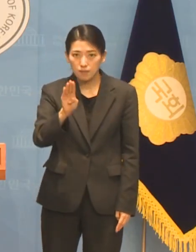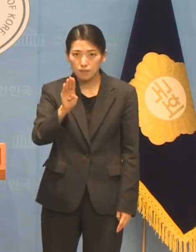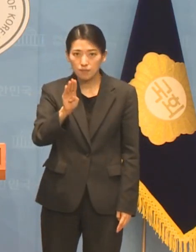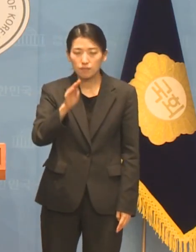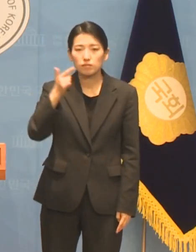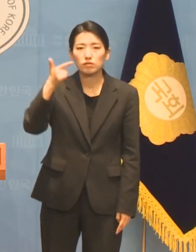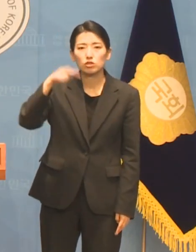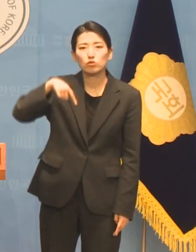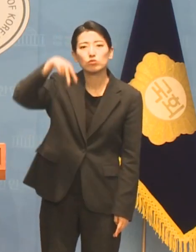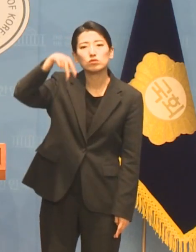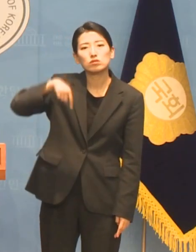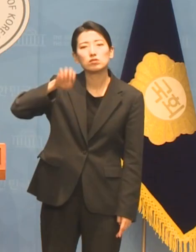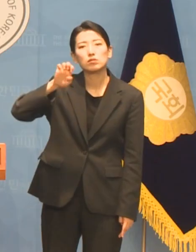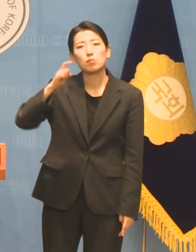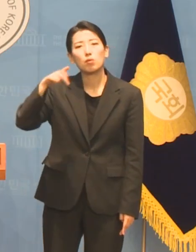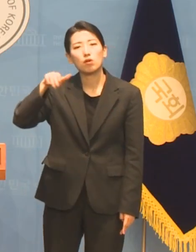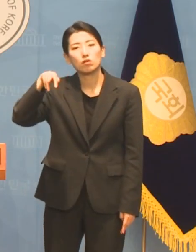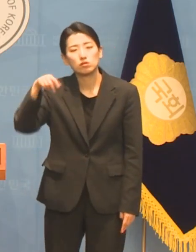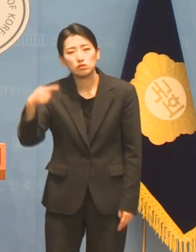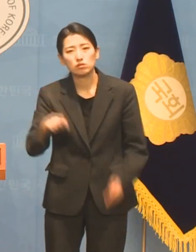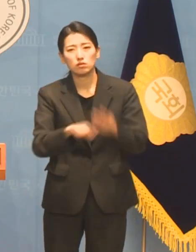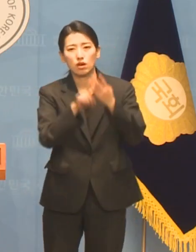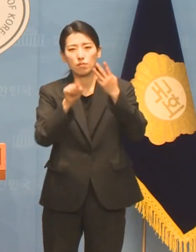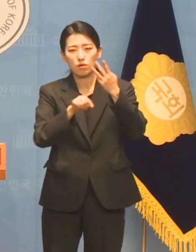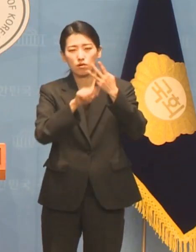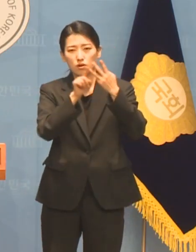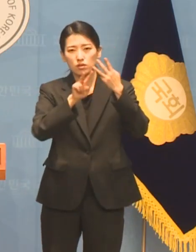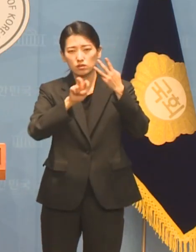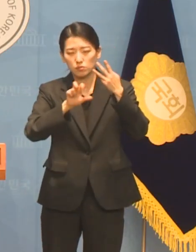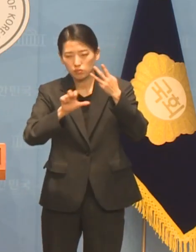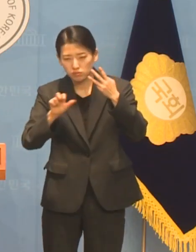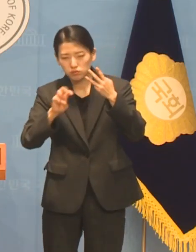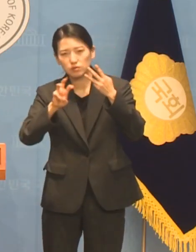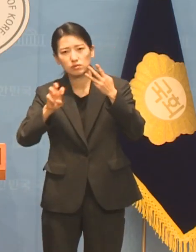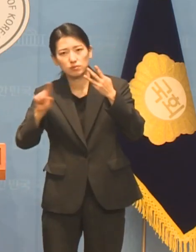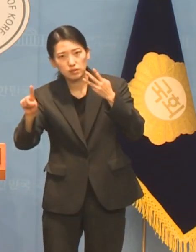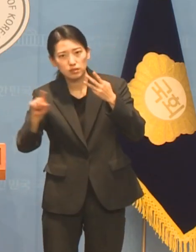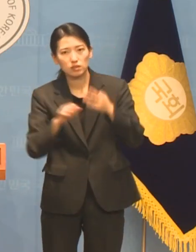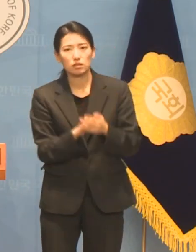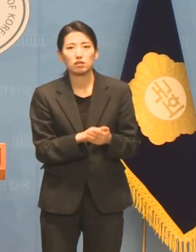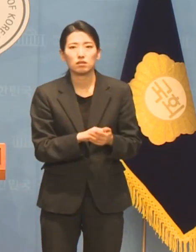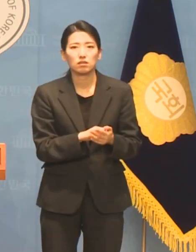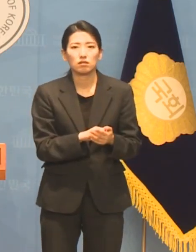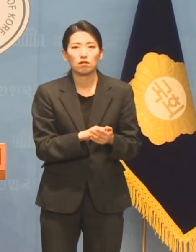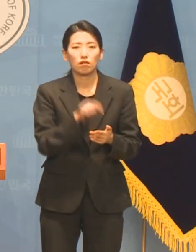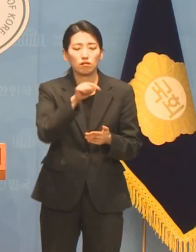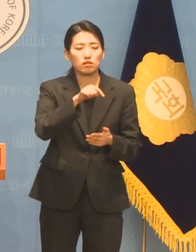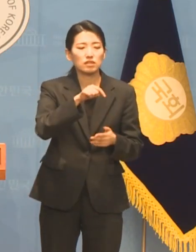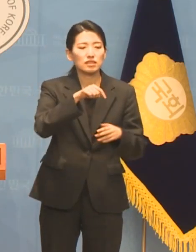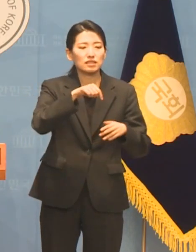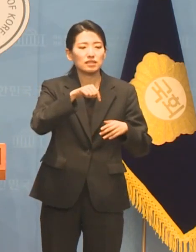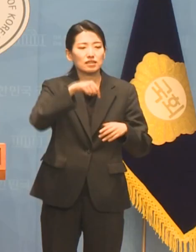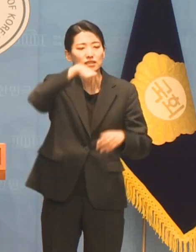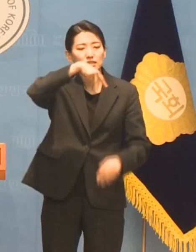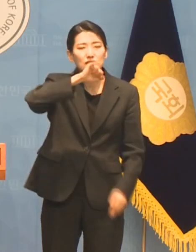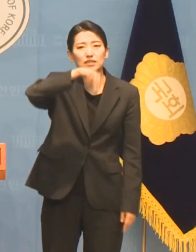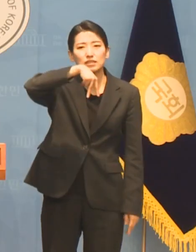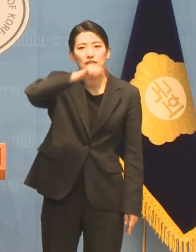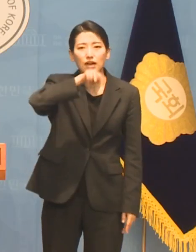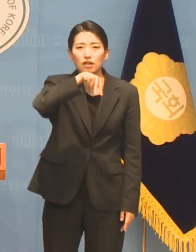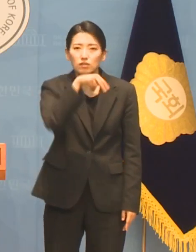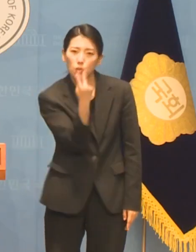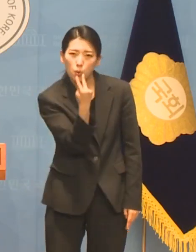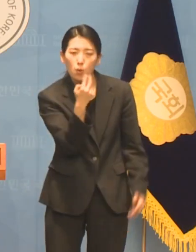뉴스포커스와 3월 25일, 28일, 29일, 31일 TV조선 시사쇼 정치다에 대해 출연 패널 구성의 불균형으로